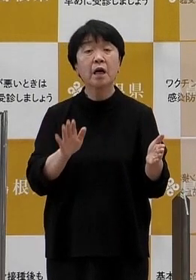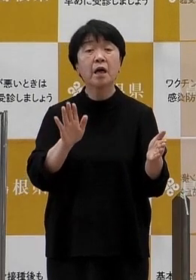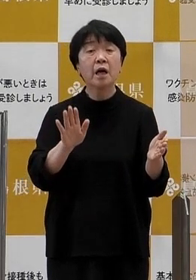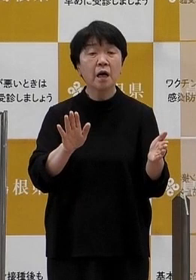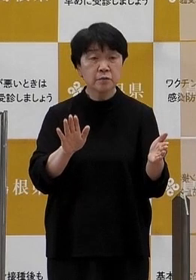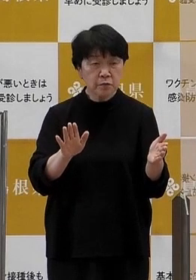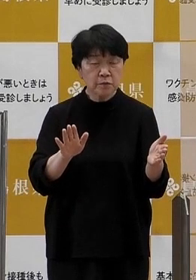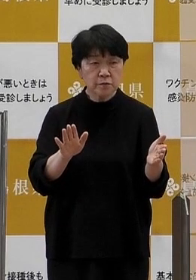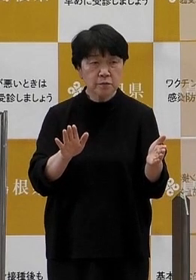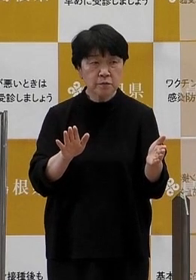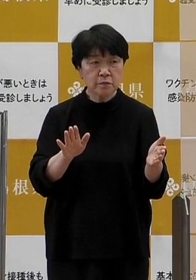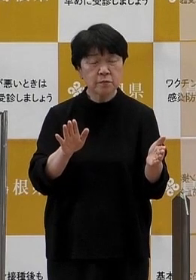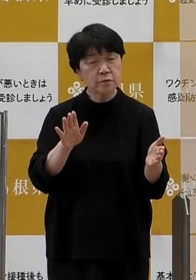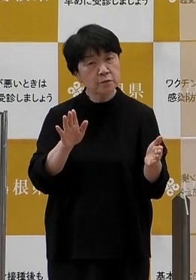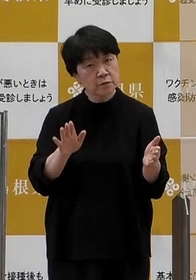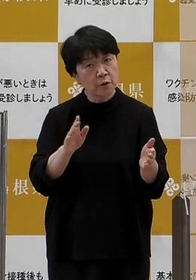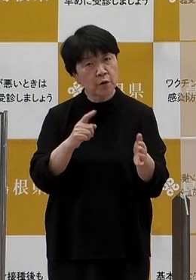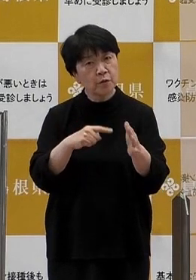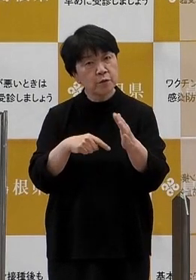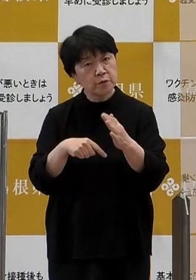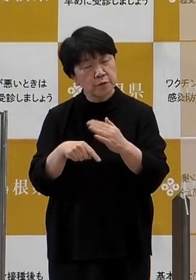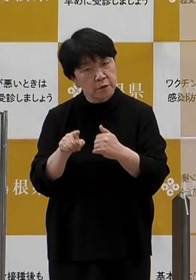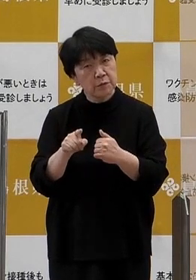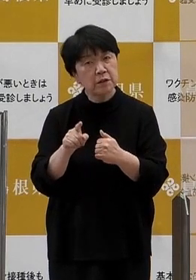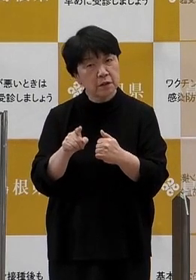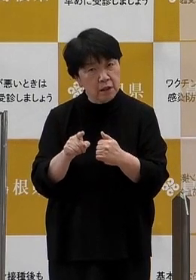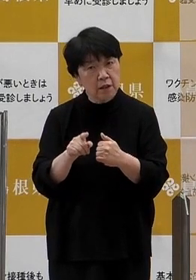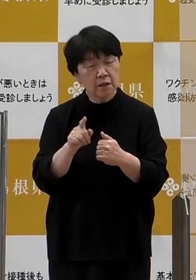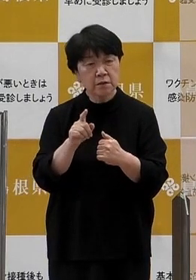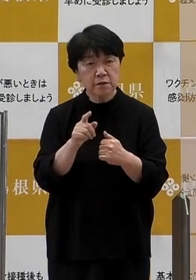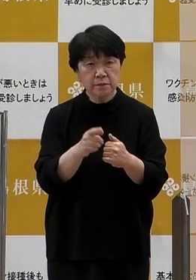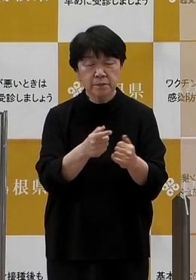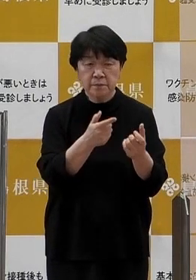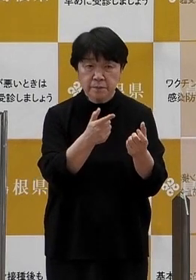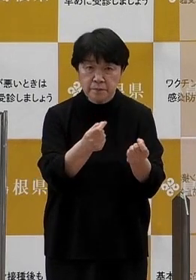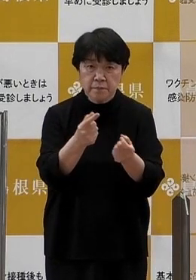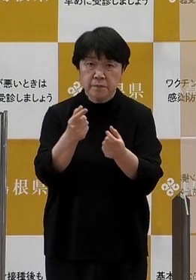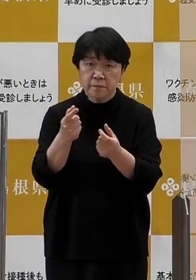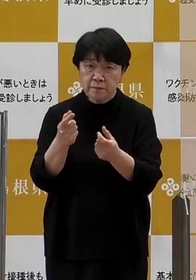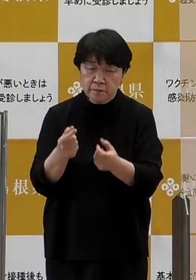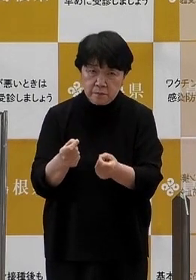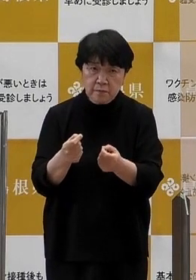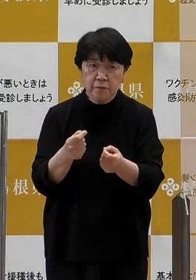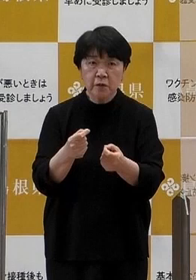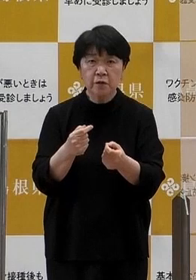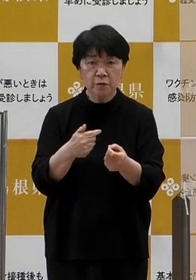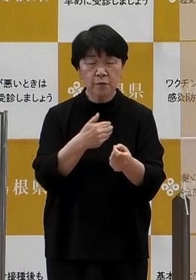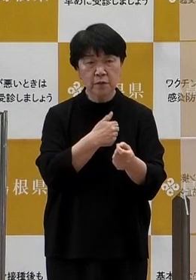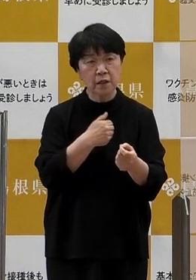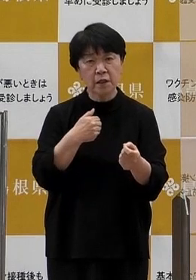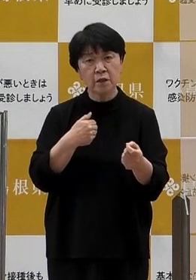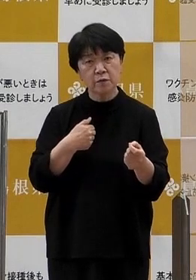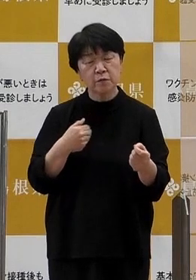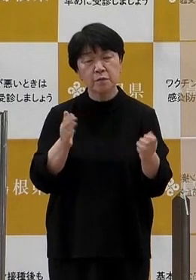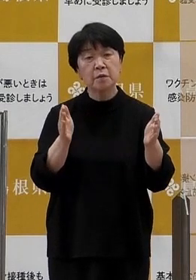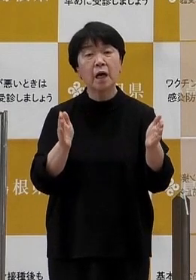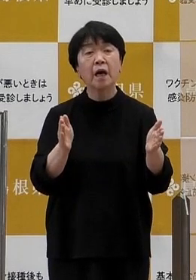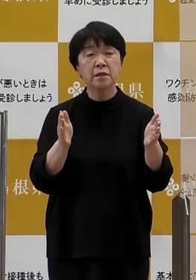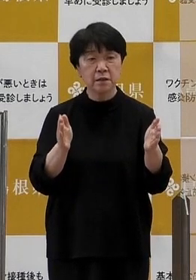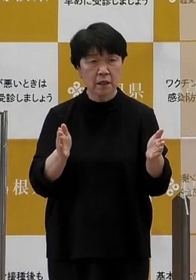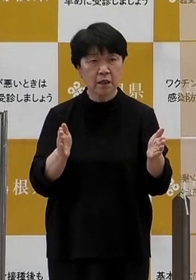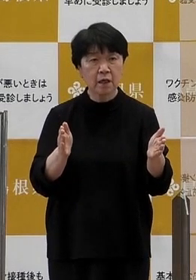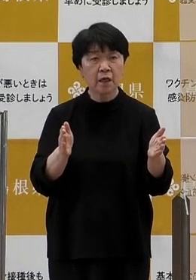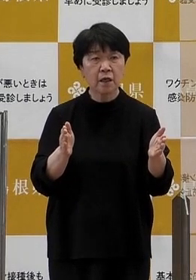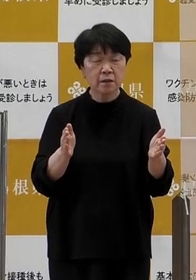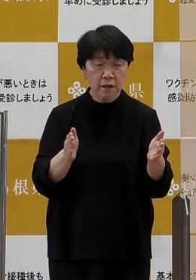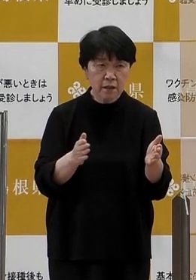3回ぐらい、3時間線ぐらいまで、この生じうる、その期間の間に発症が